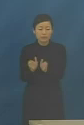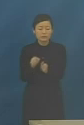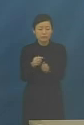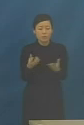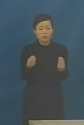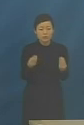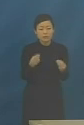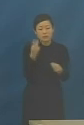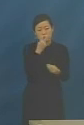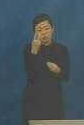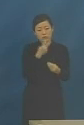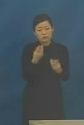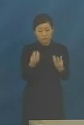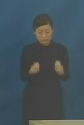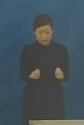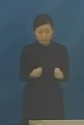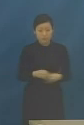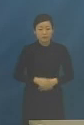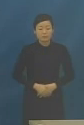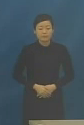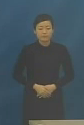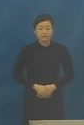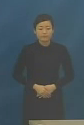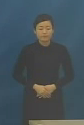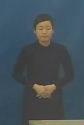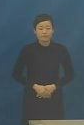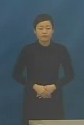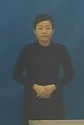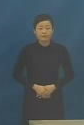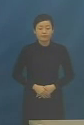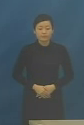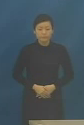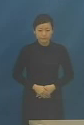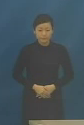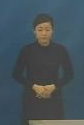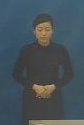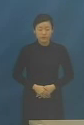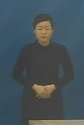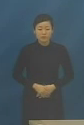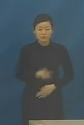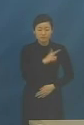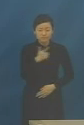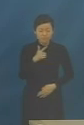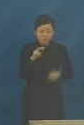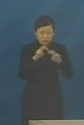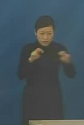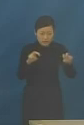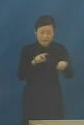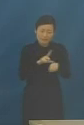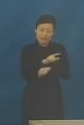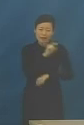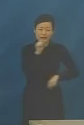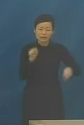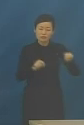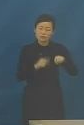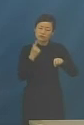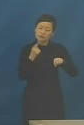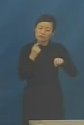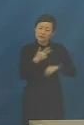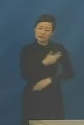ところでございますこれをちょっと集計というかあの分析子がかかりますのでまあ1週間かそこらは